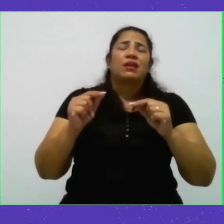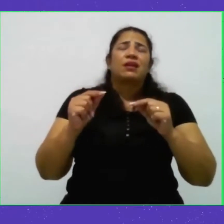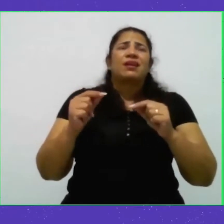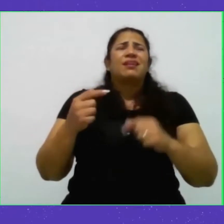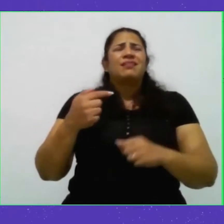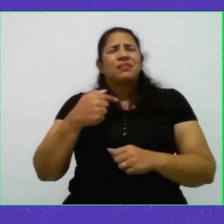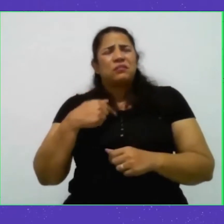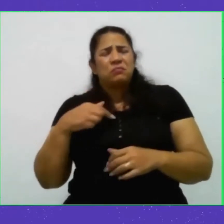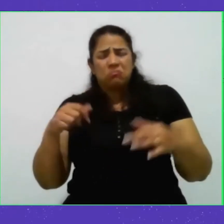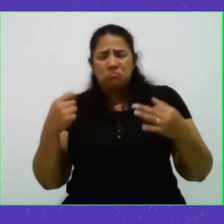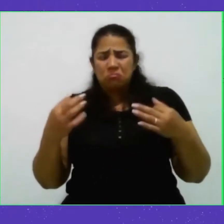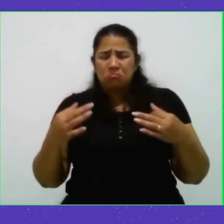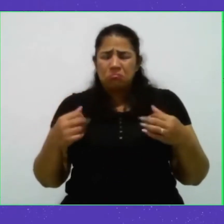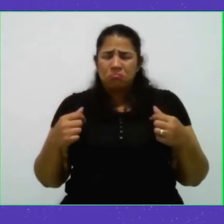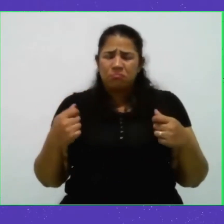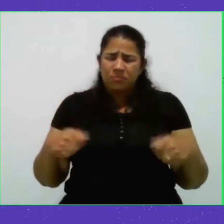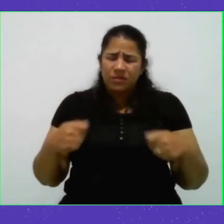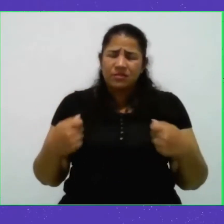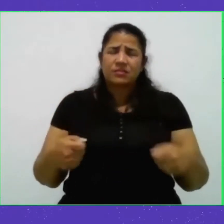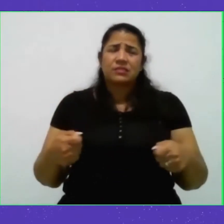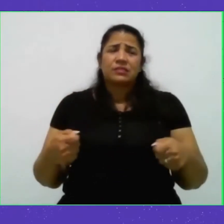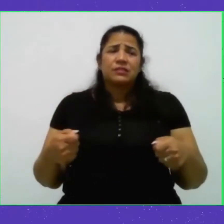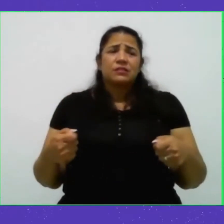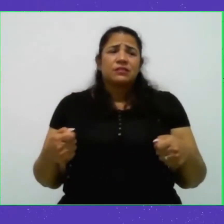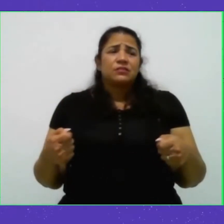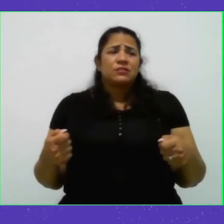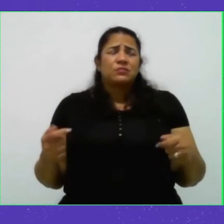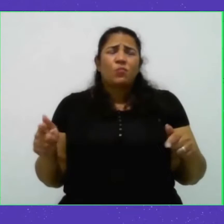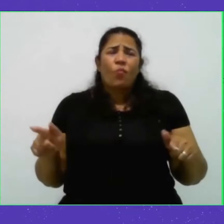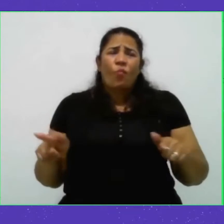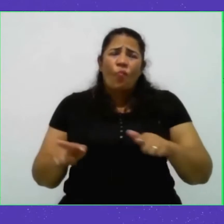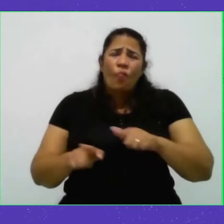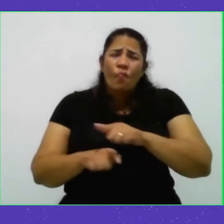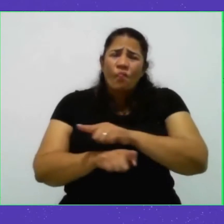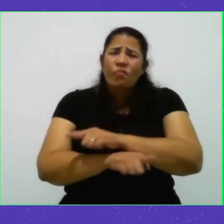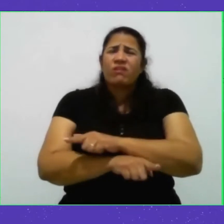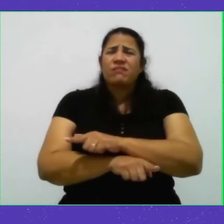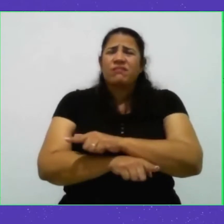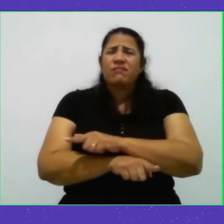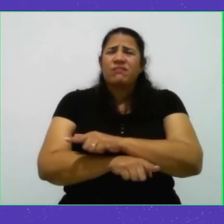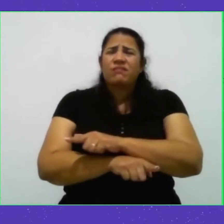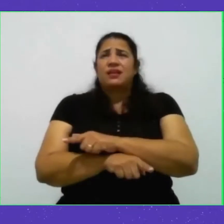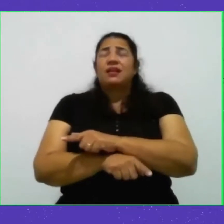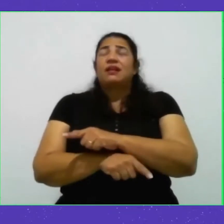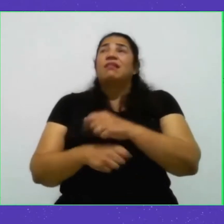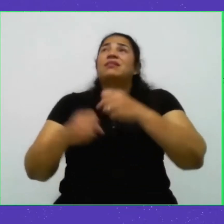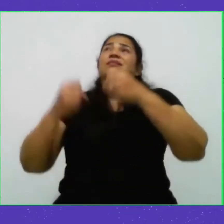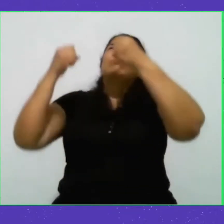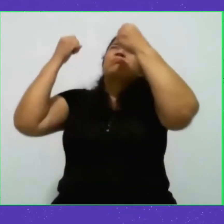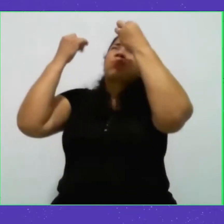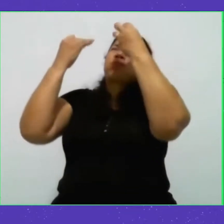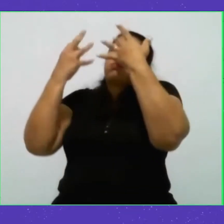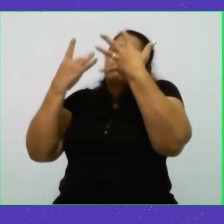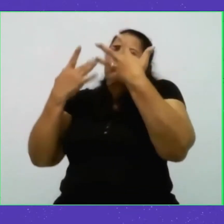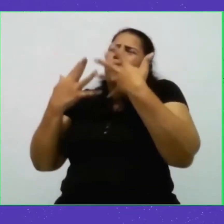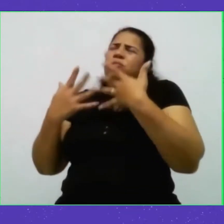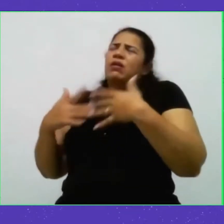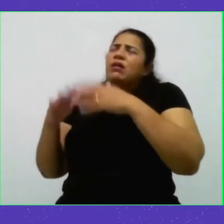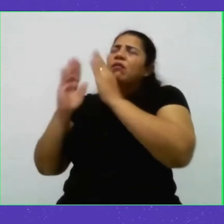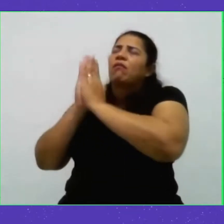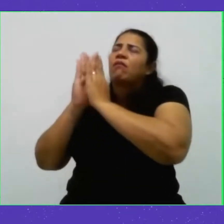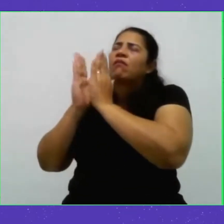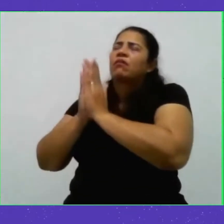muitas coisas. Mesmo nessa conferência, quando você chega aqui, você chega carregado de muitas coisas. Para você receber